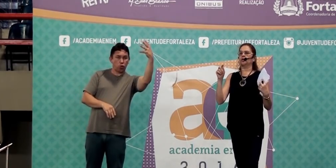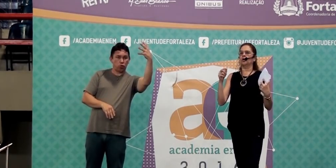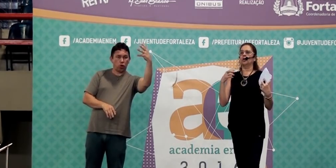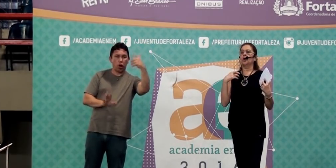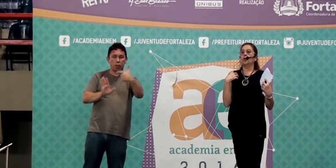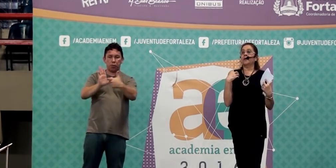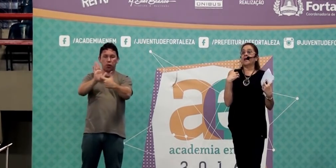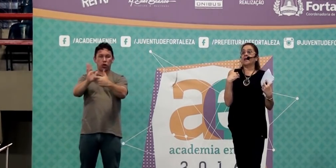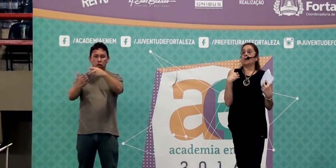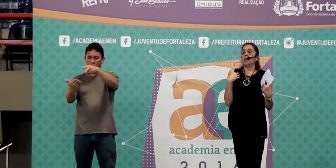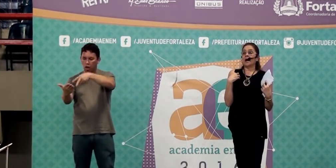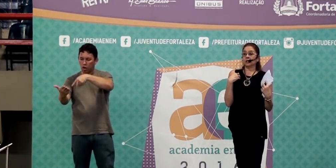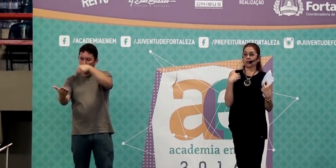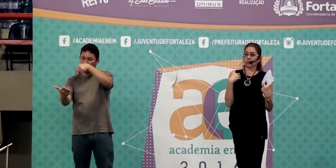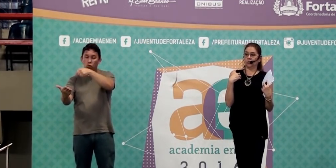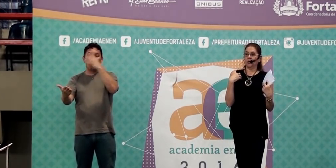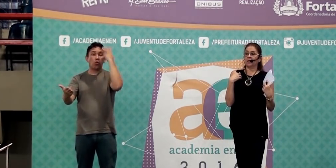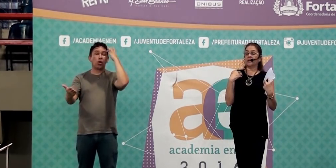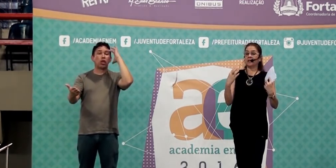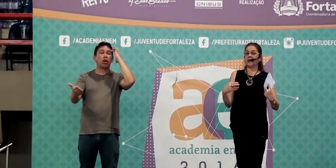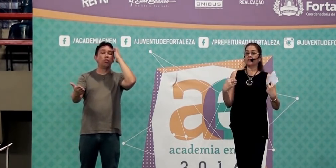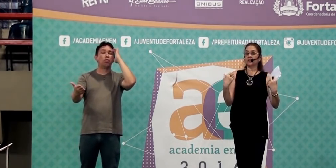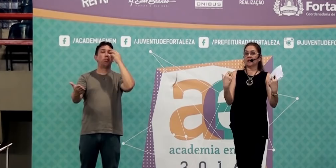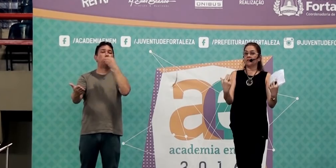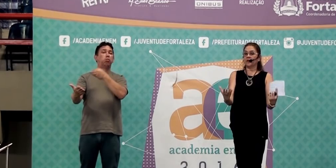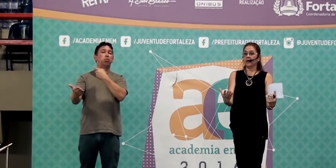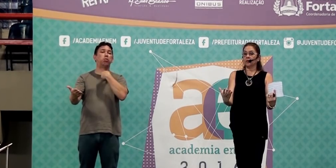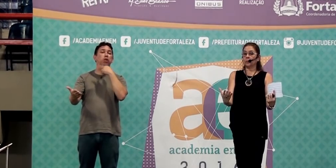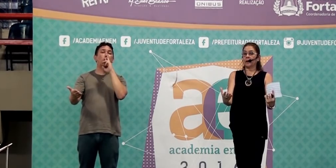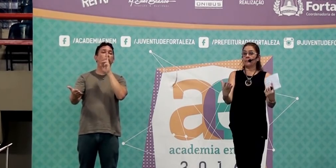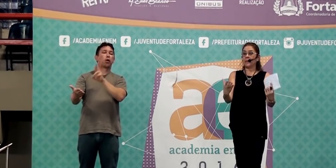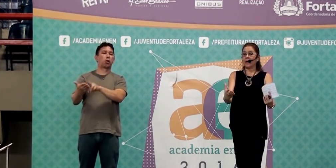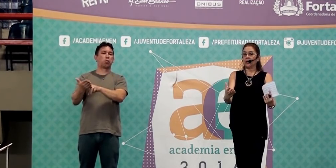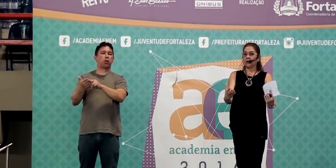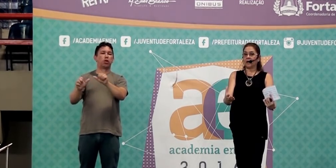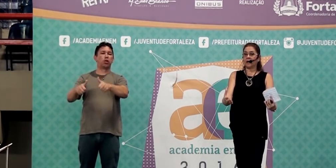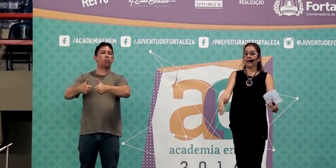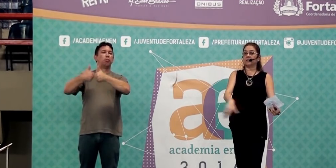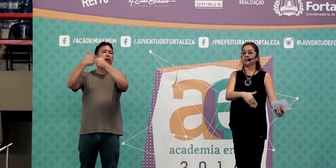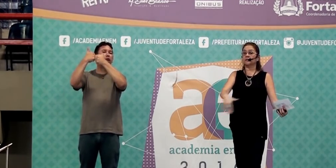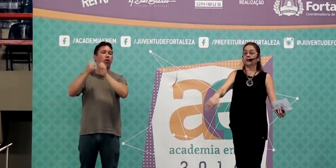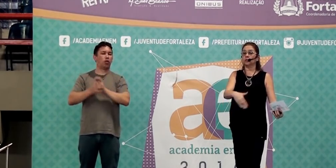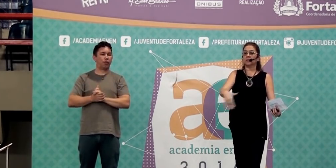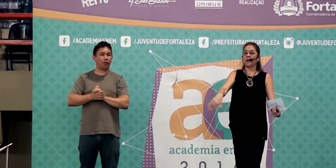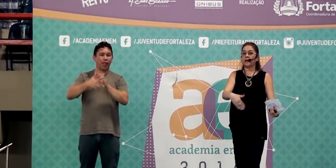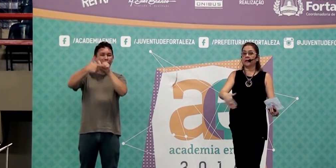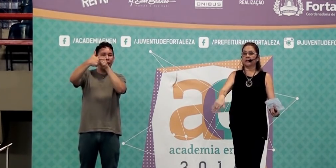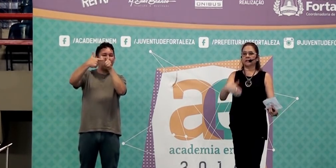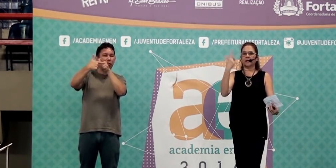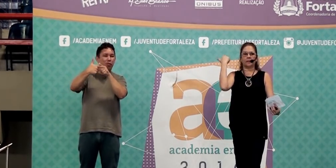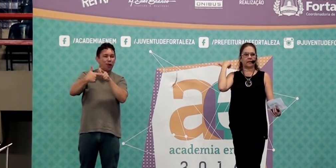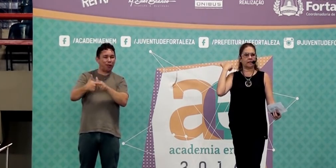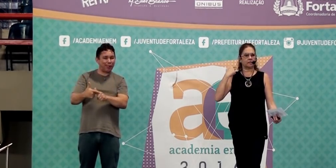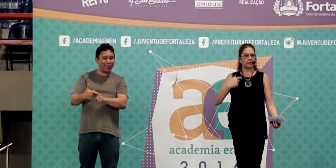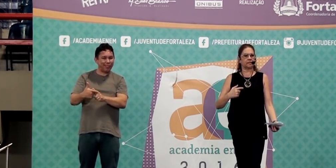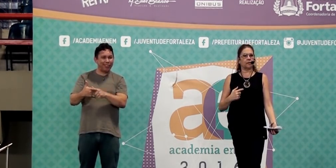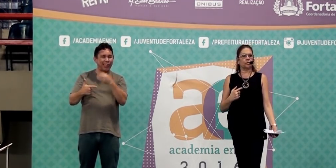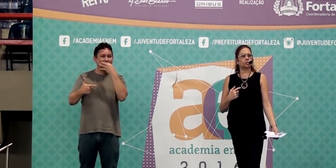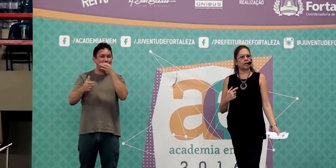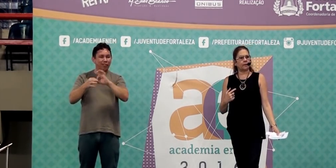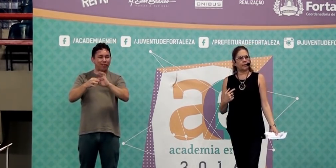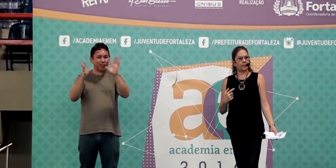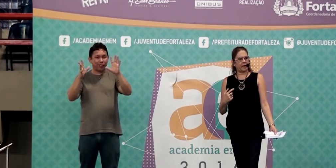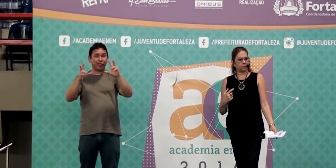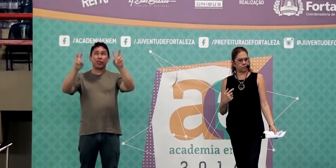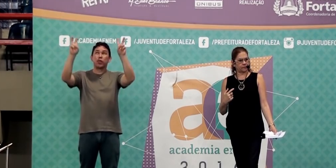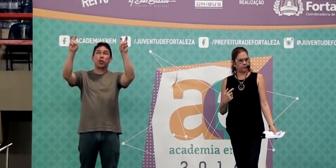para o leitor o que é que eu acho que deve ser feito para melhorar essas fronteiras da liberdade de expressão